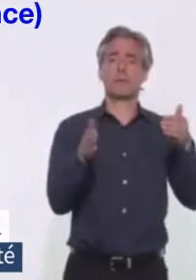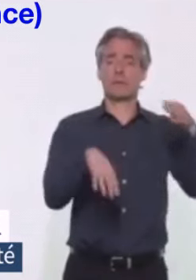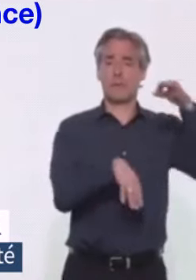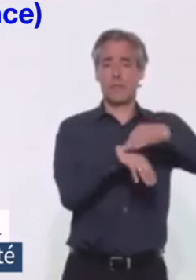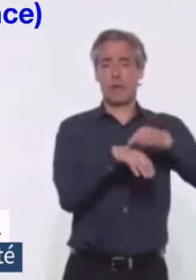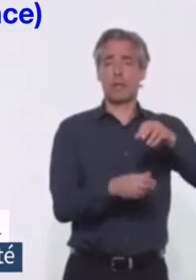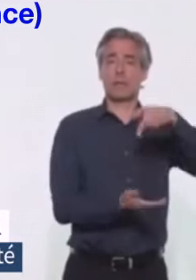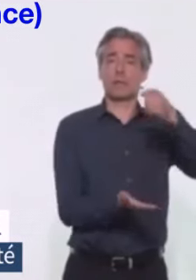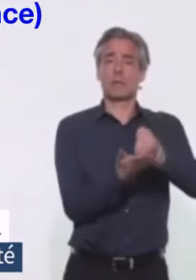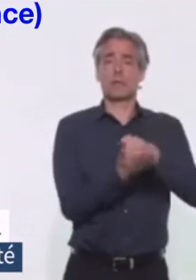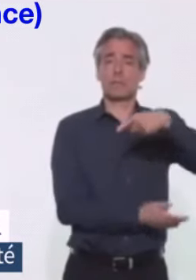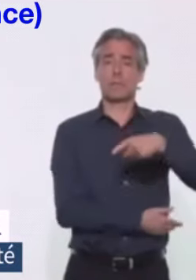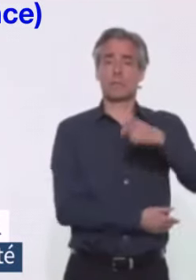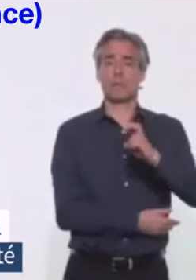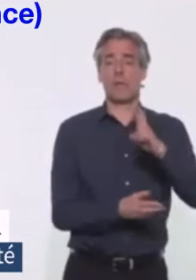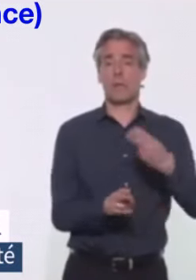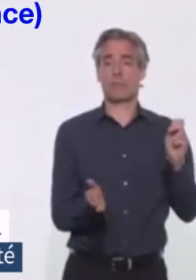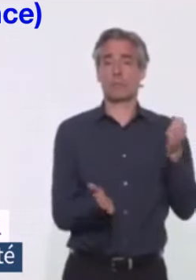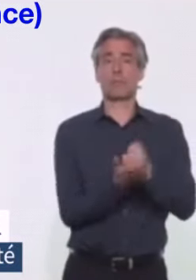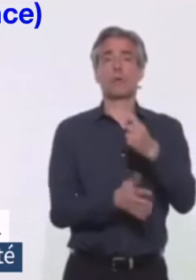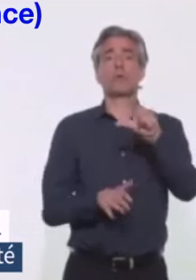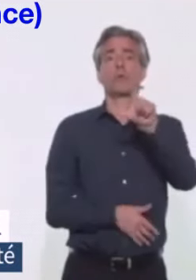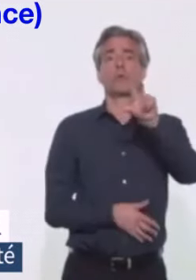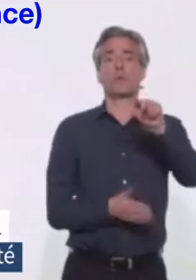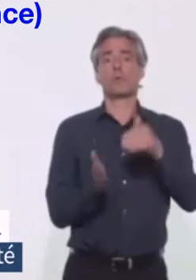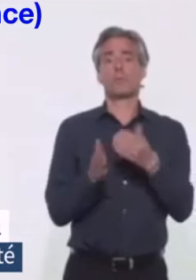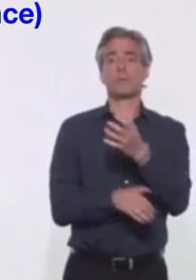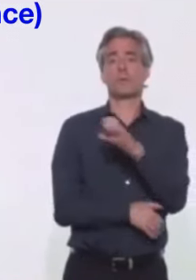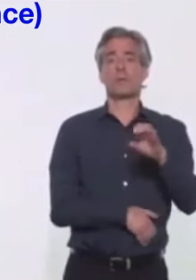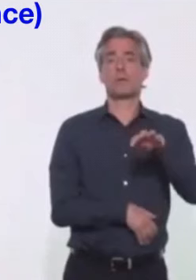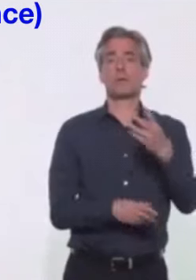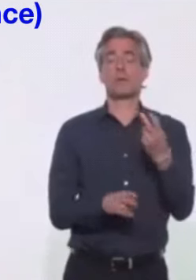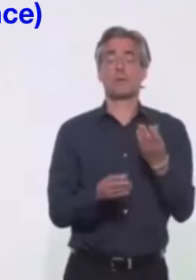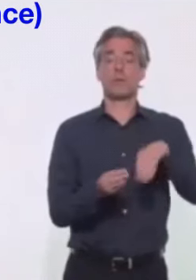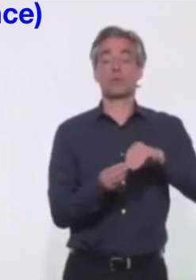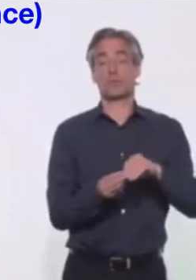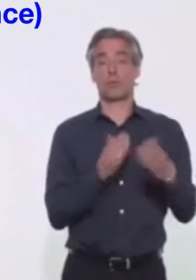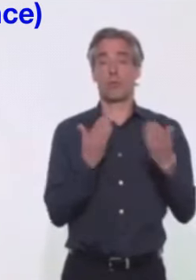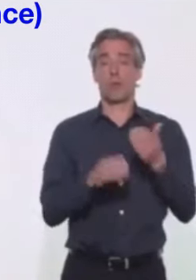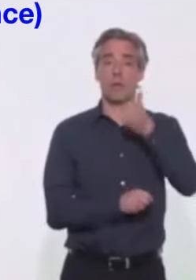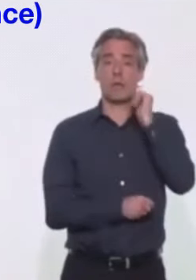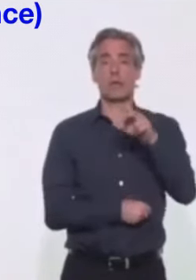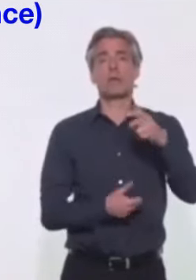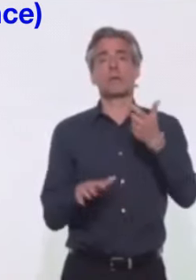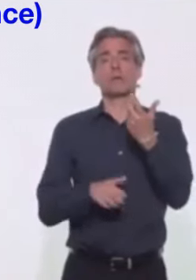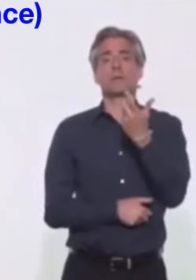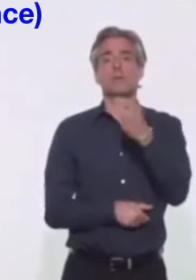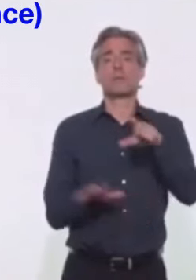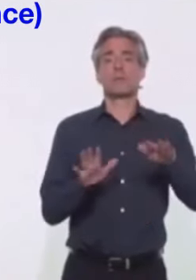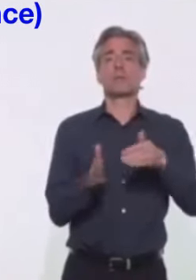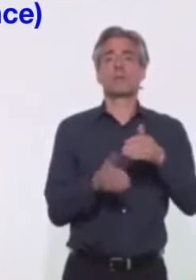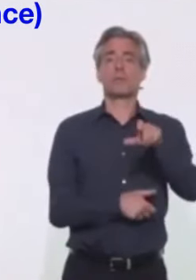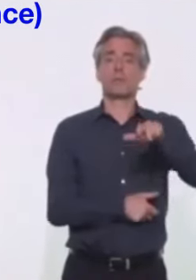3 114 de plus qu'hier. Et depuis le début de l'épidémie, plus de 67 300 personnes ont